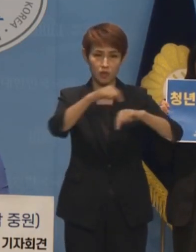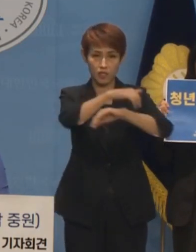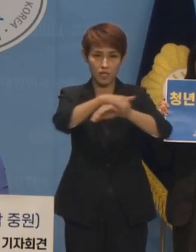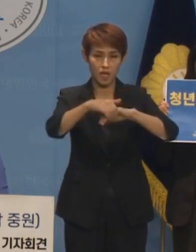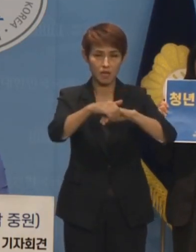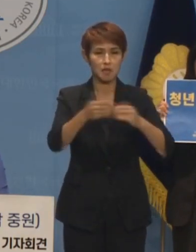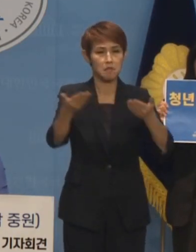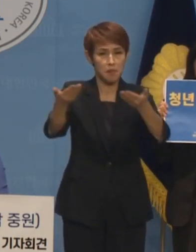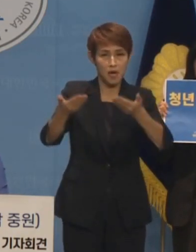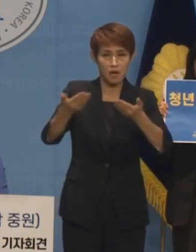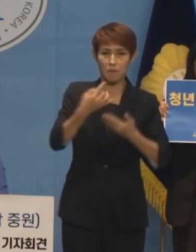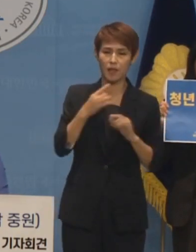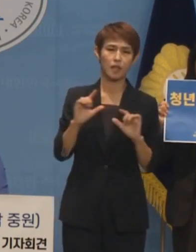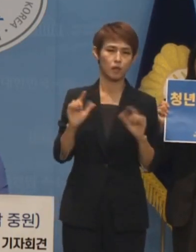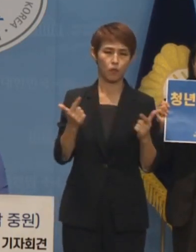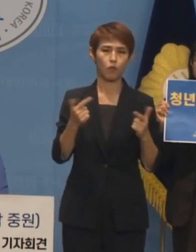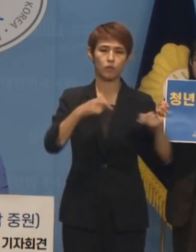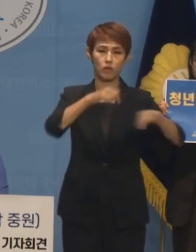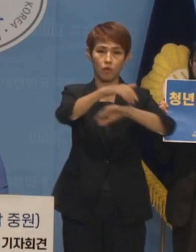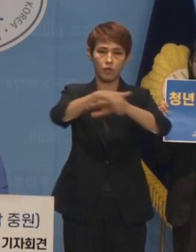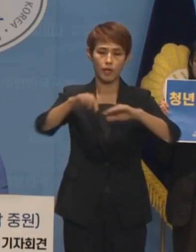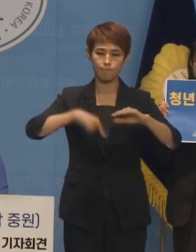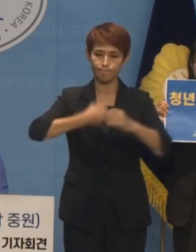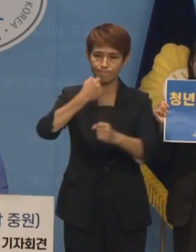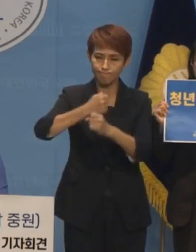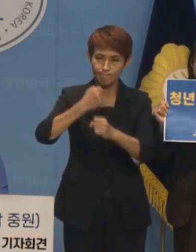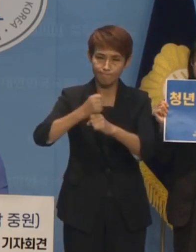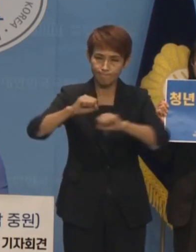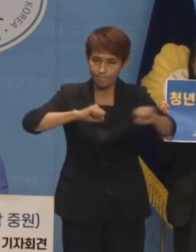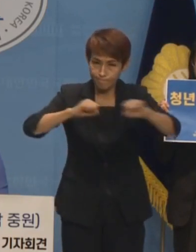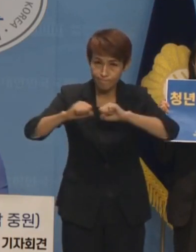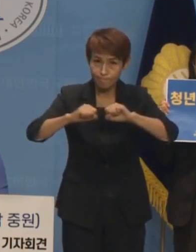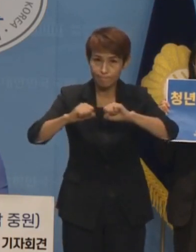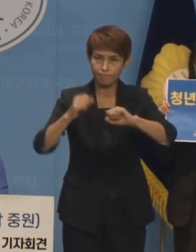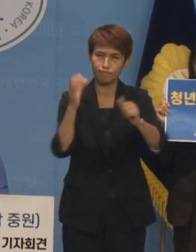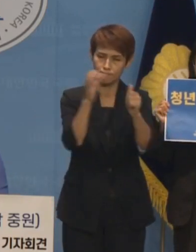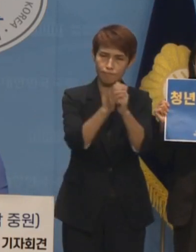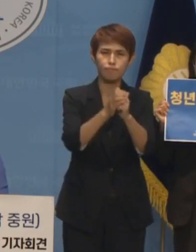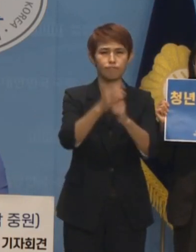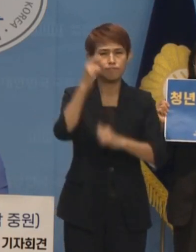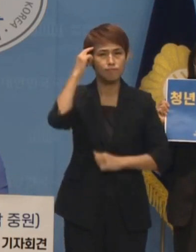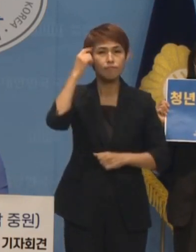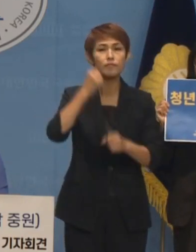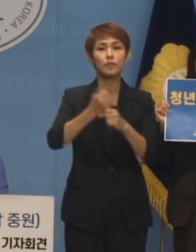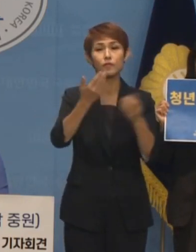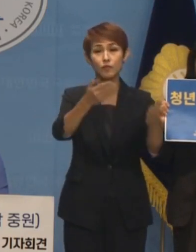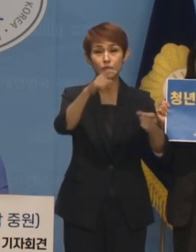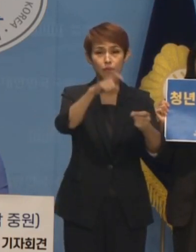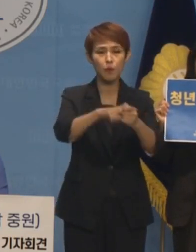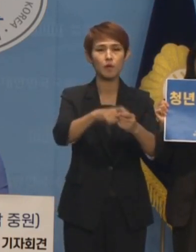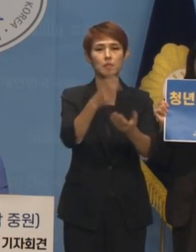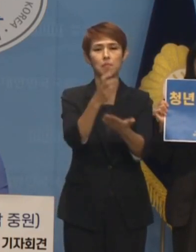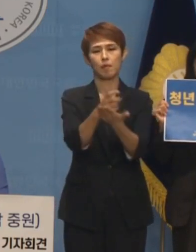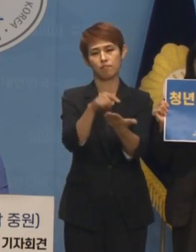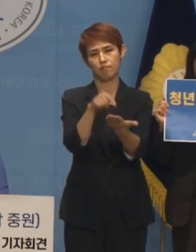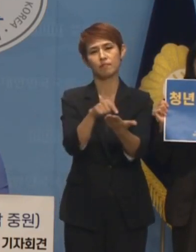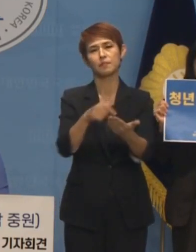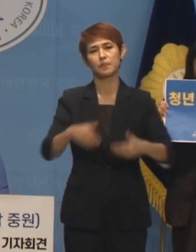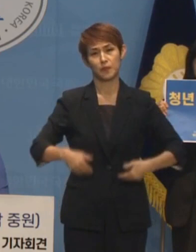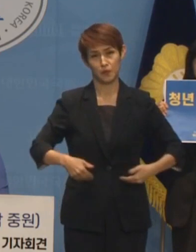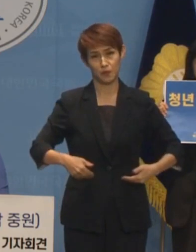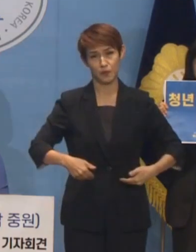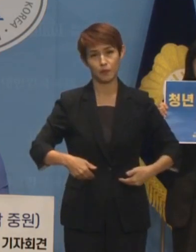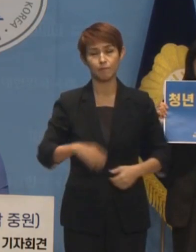아닌 정책을 스스로 만들고 실행하는 주체적인 존재라는 인식을 가질 수 있도록 법적 근거가 마련되는